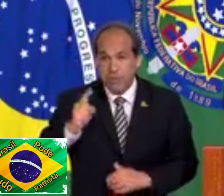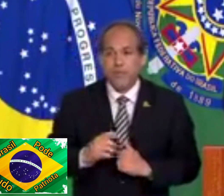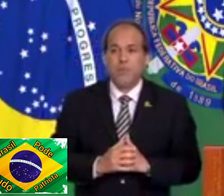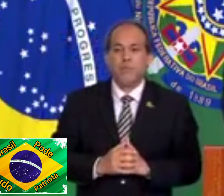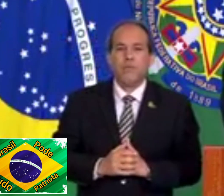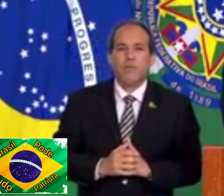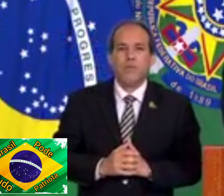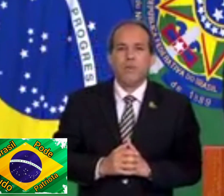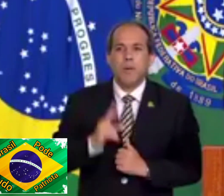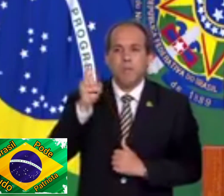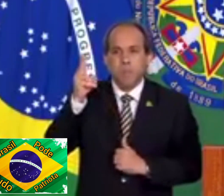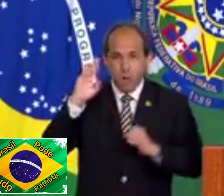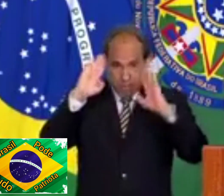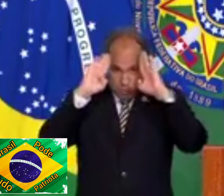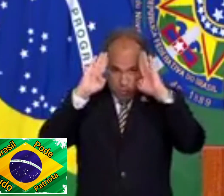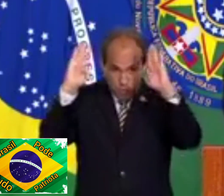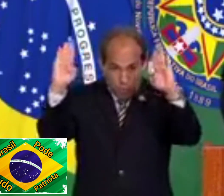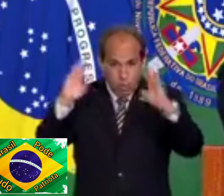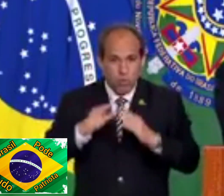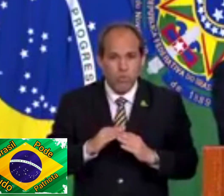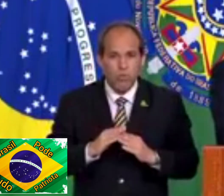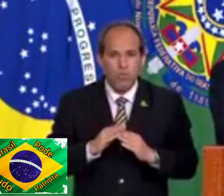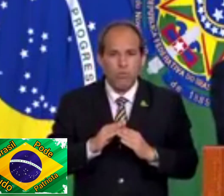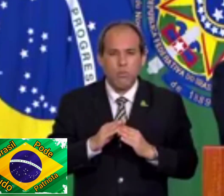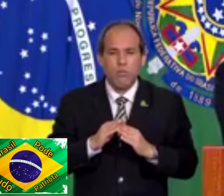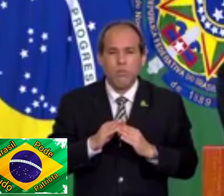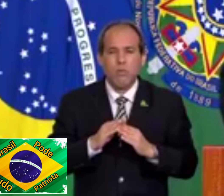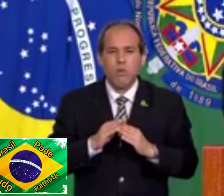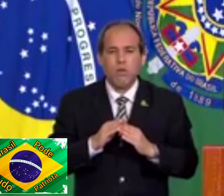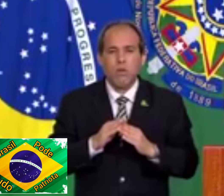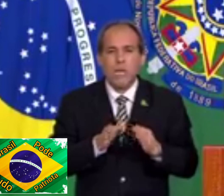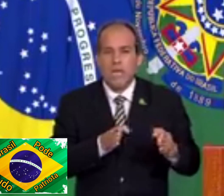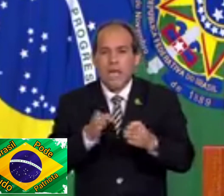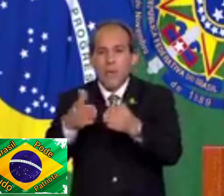Do aeroporto até o hospital,